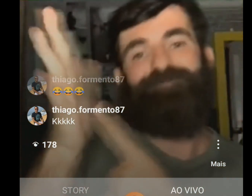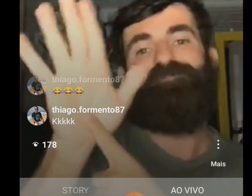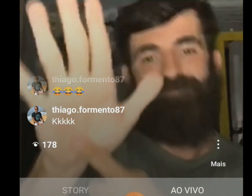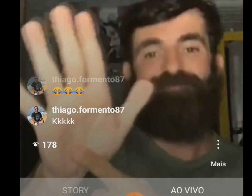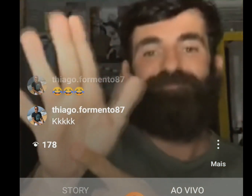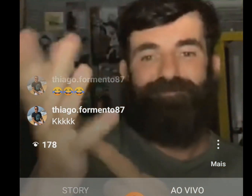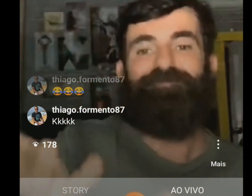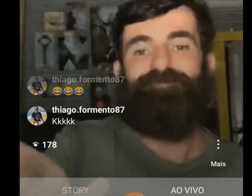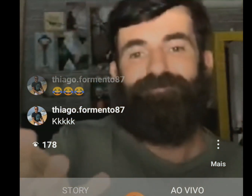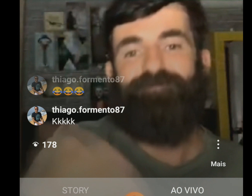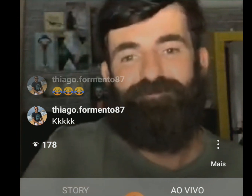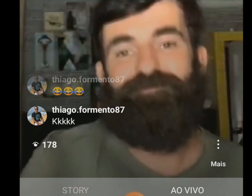Libras.